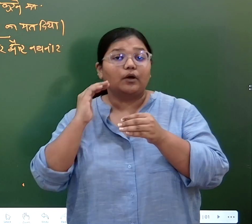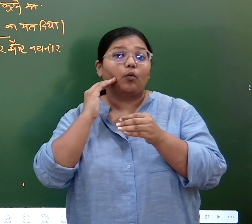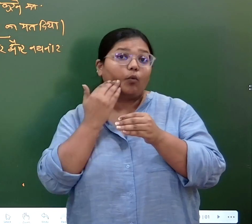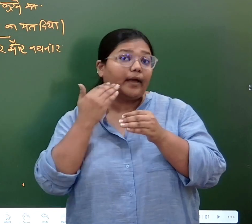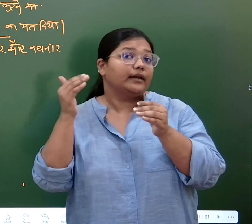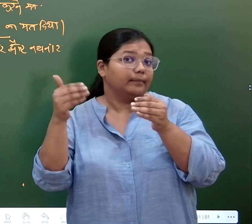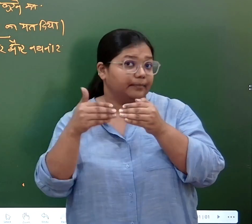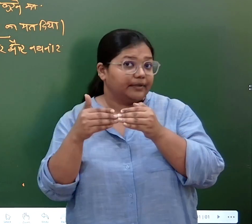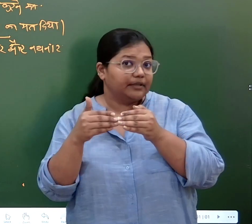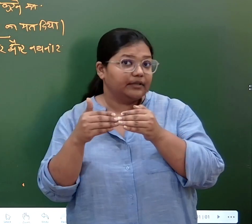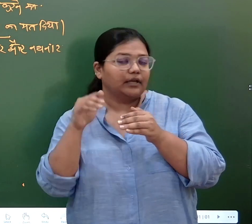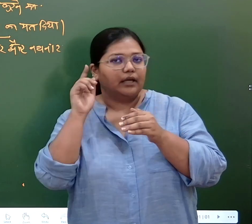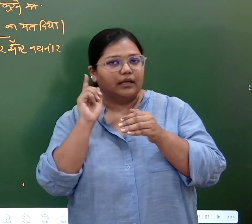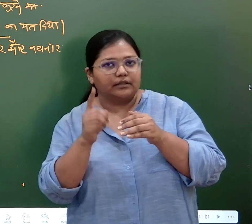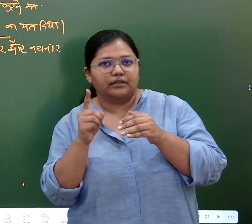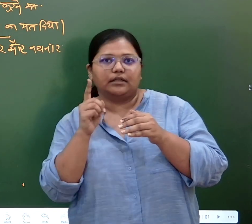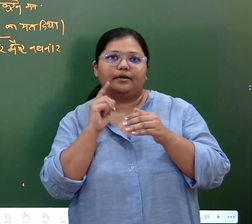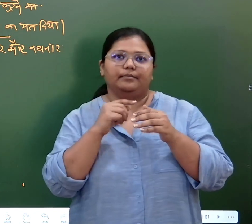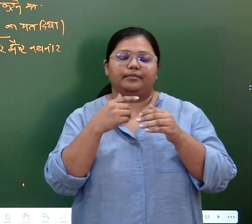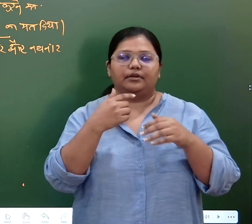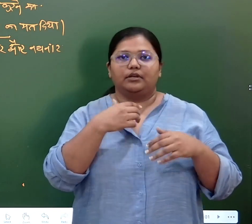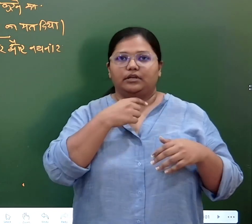प्लस परमात्मा